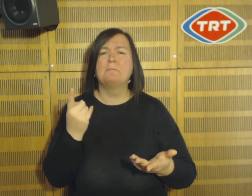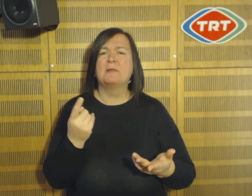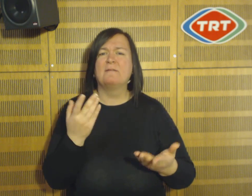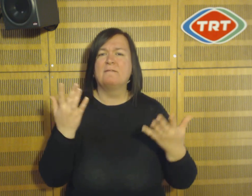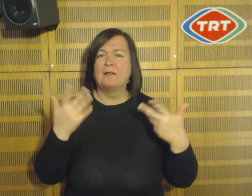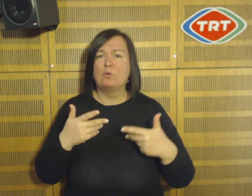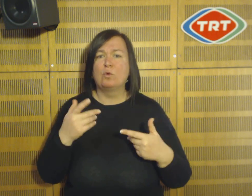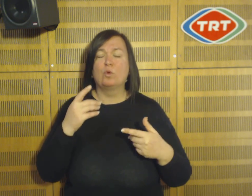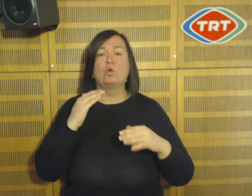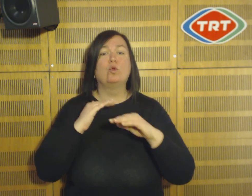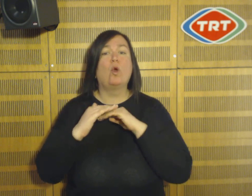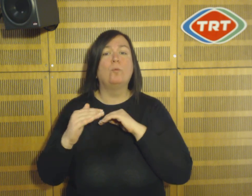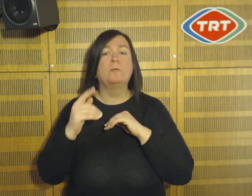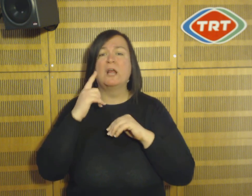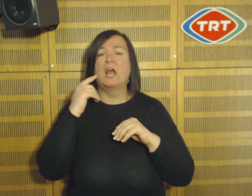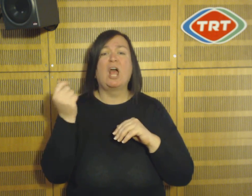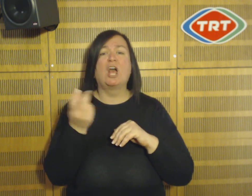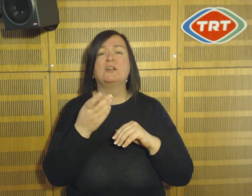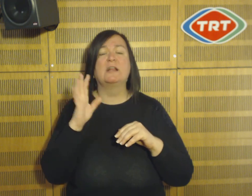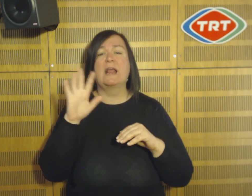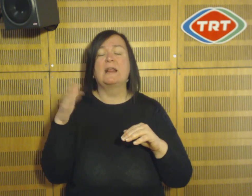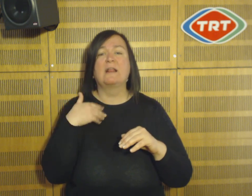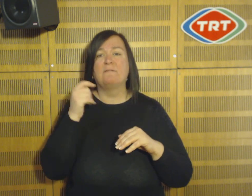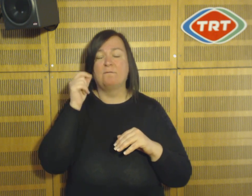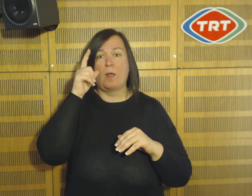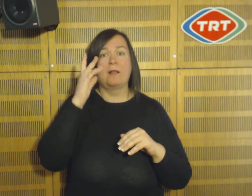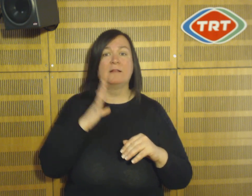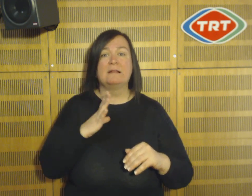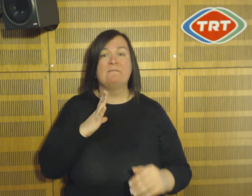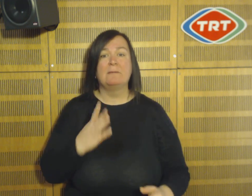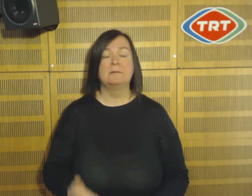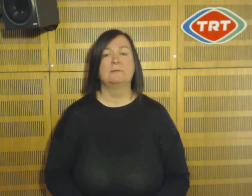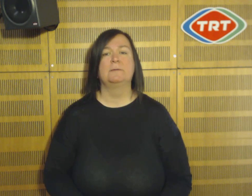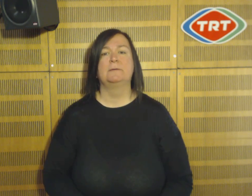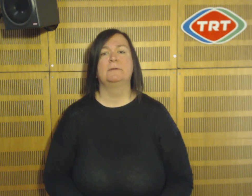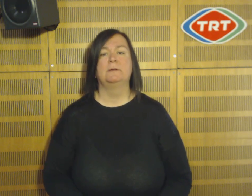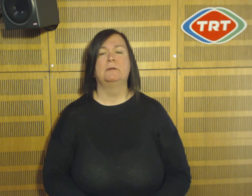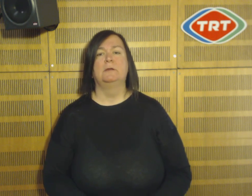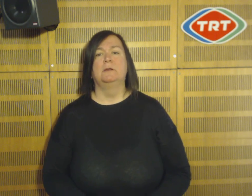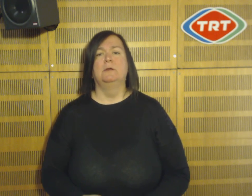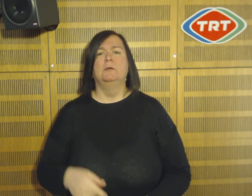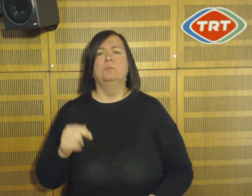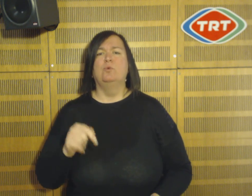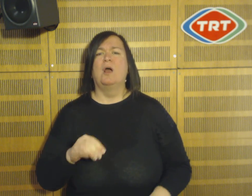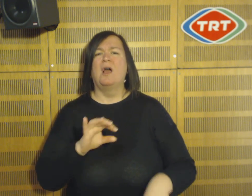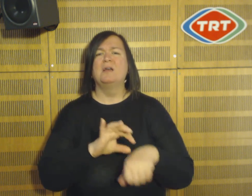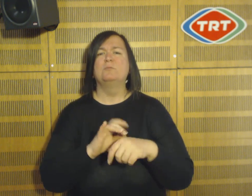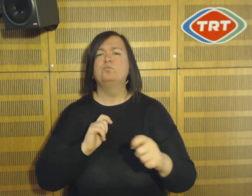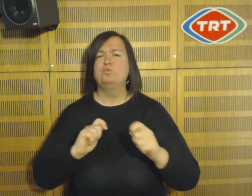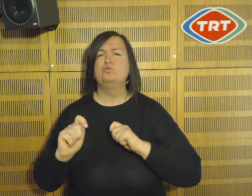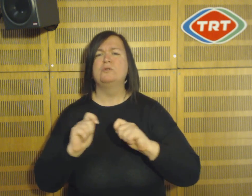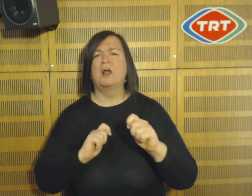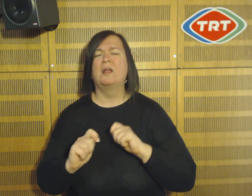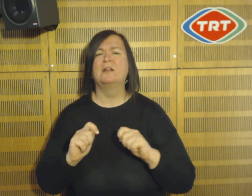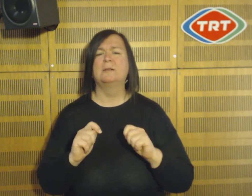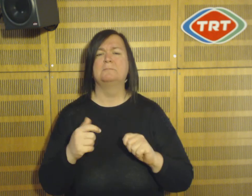mı toplum olarak da ne kadar farkındayız acaba eee ya bu sendromla ilgili mücadele eden yani Mesela bizim gibi